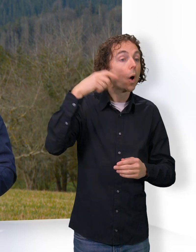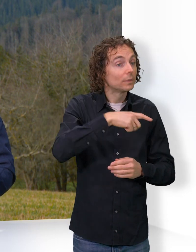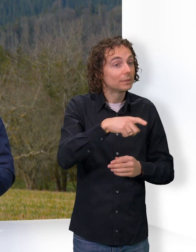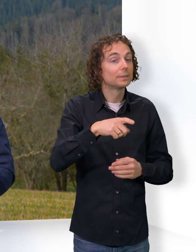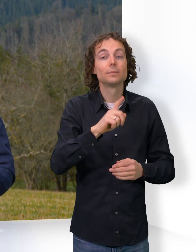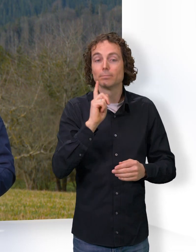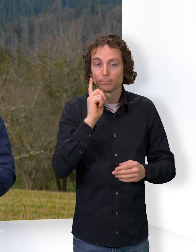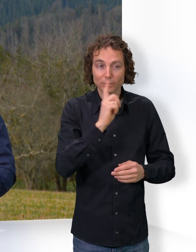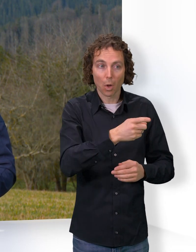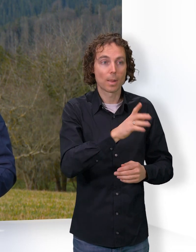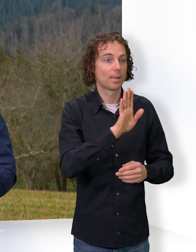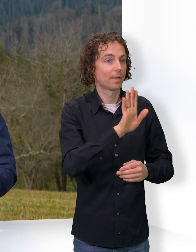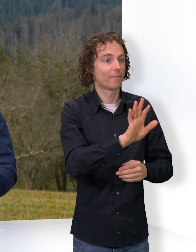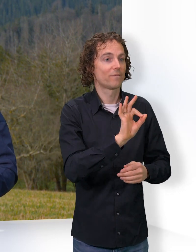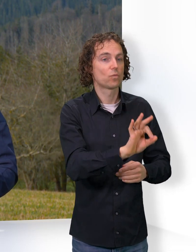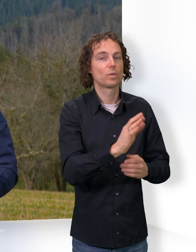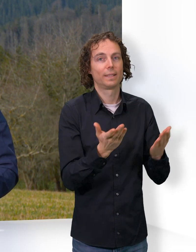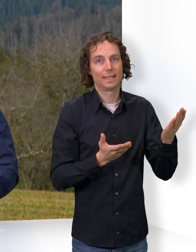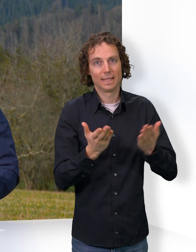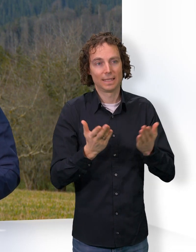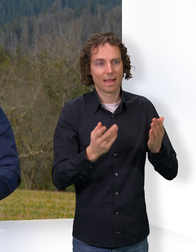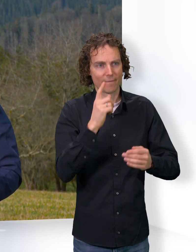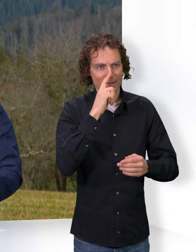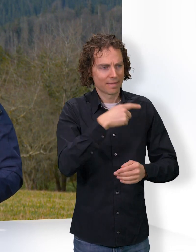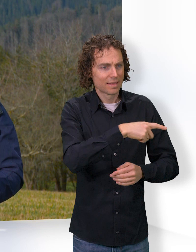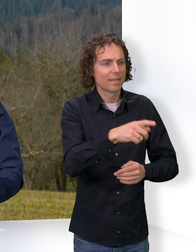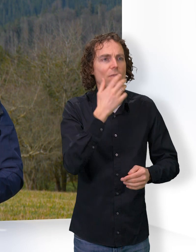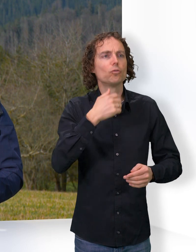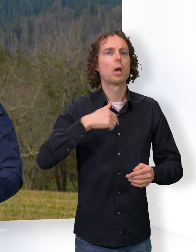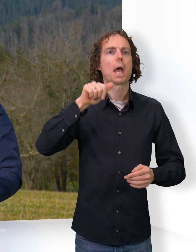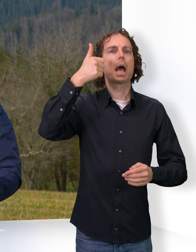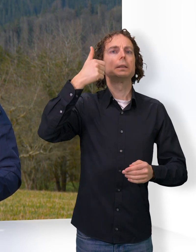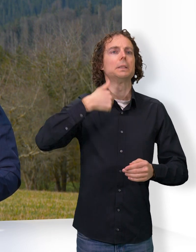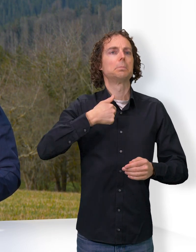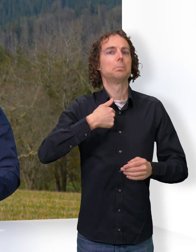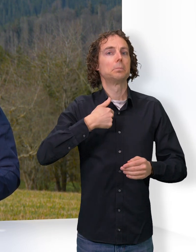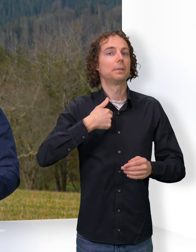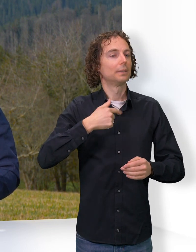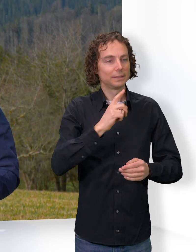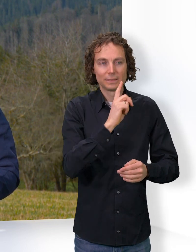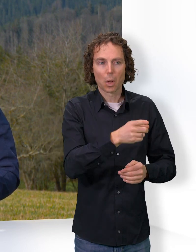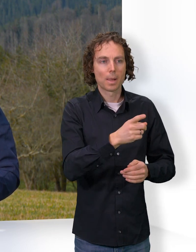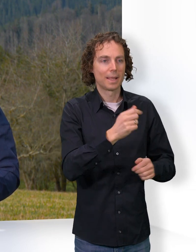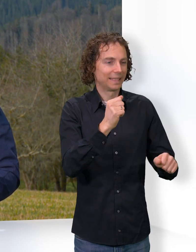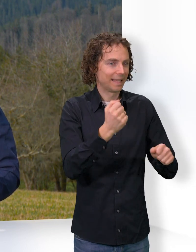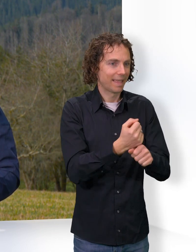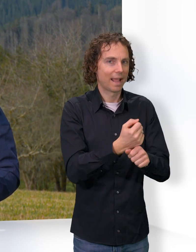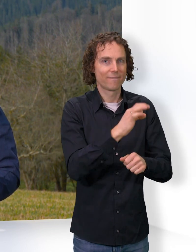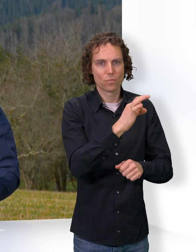soll euer Diener sein. Und wer unter euch der Erste sein will, der soll aller Knecht